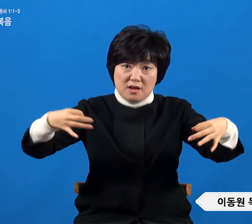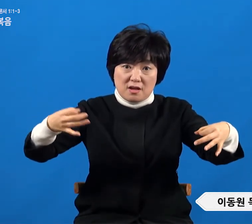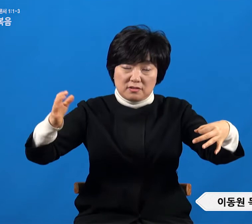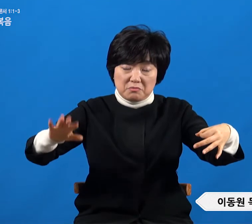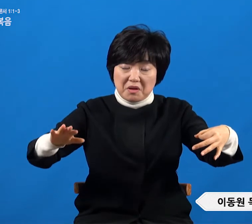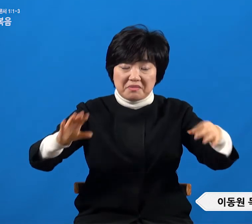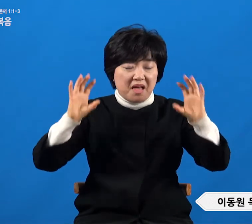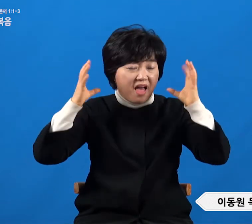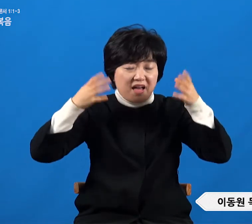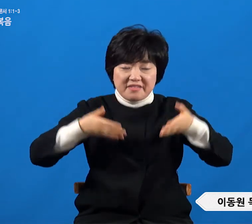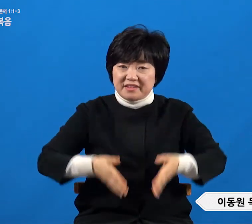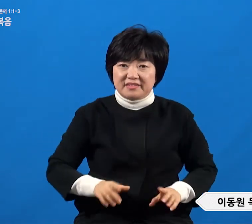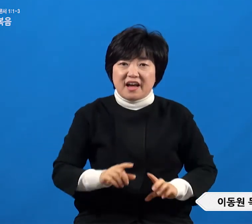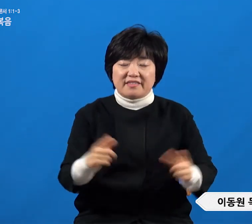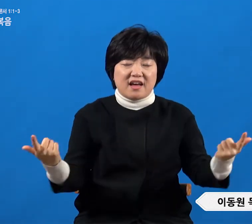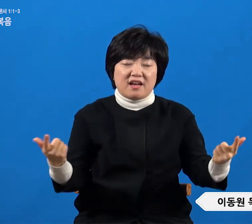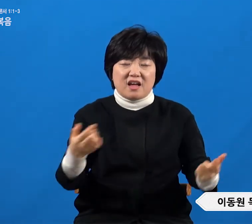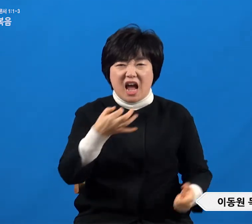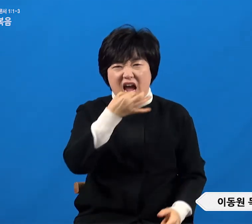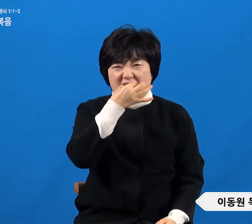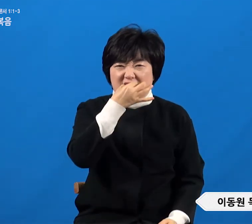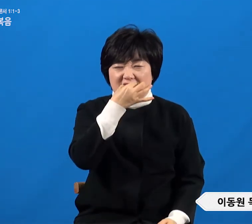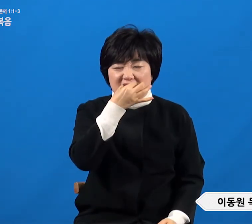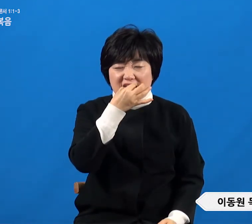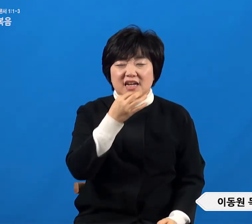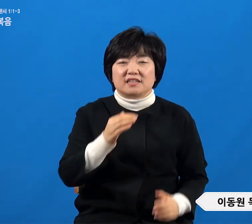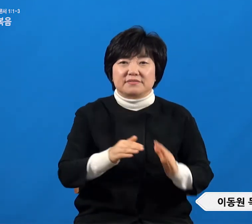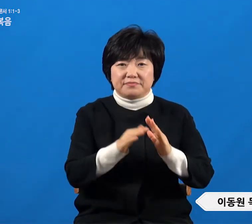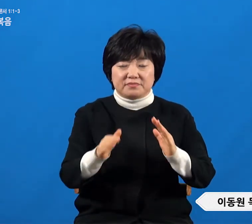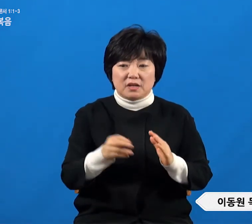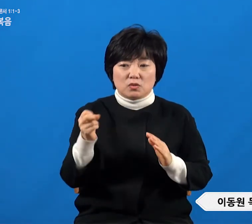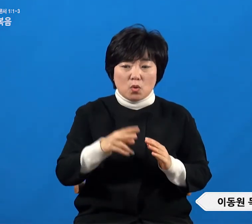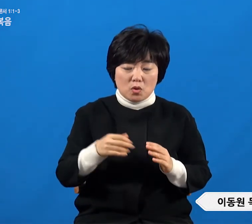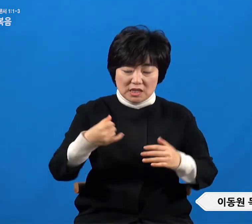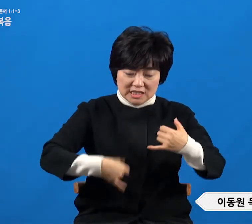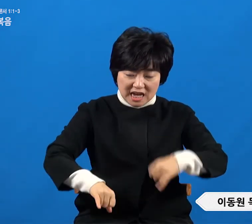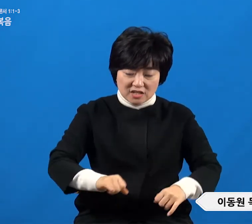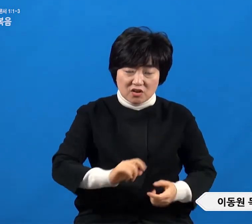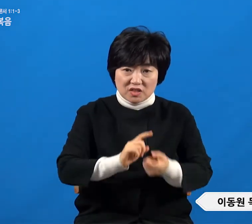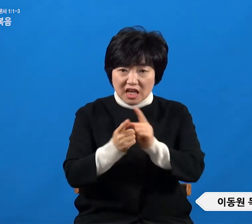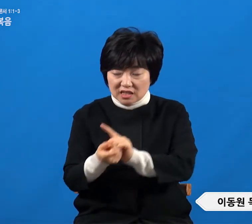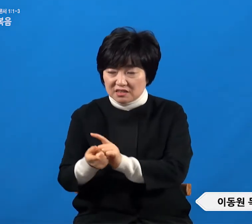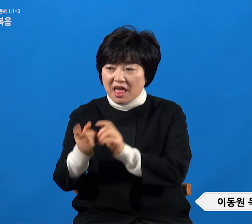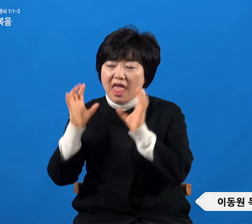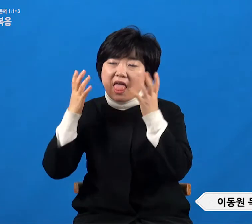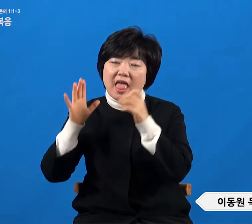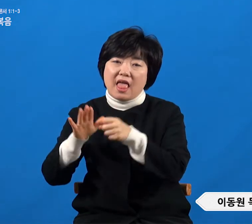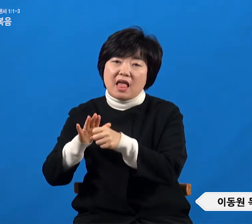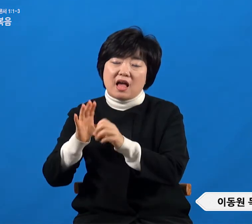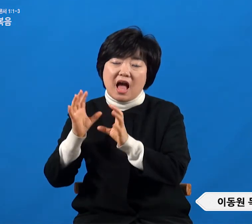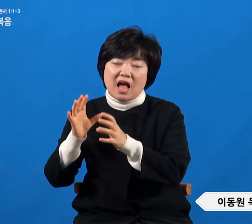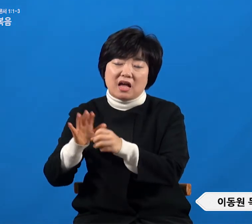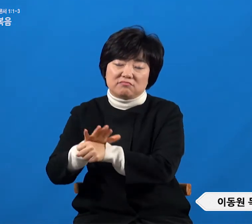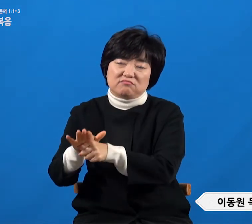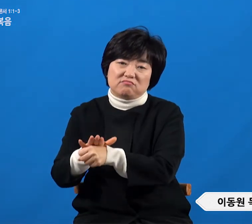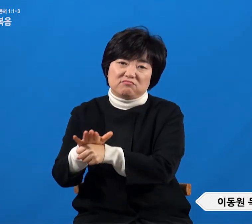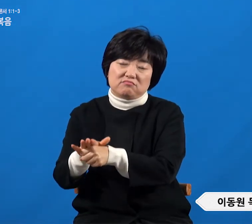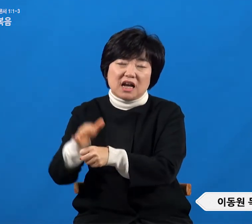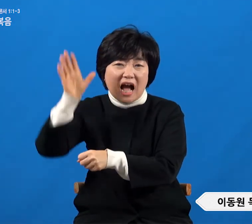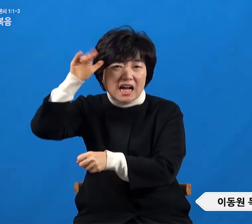이기적인 가족들도 늘어가고 있습니다. 그런가 하면 자녀 대신 애완동물을 키우는 딩크펫족.